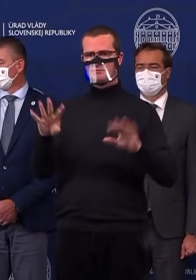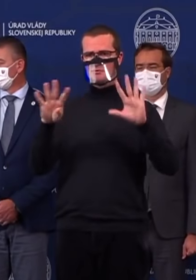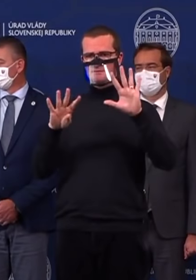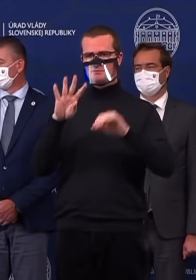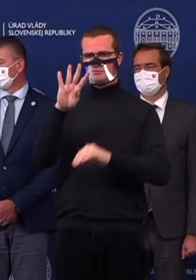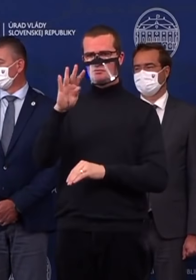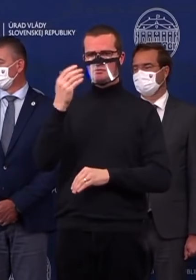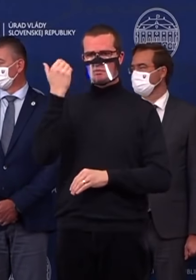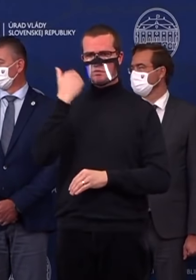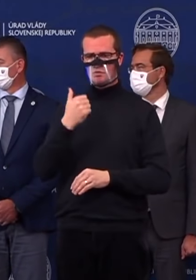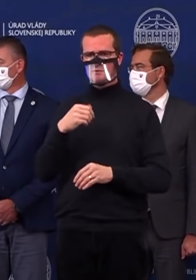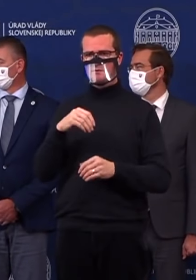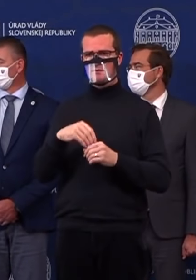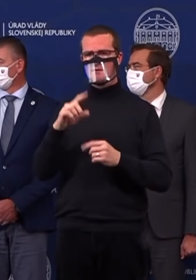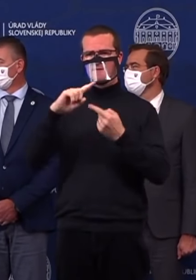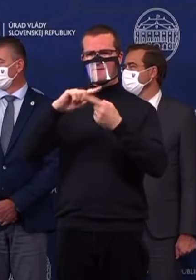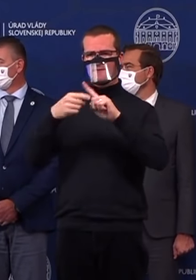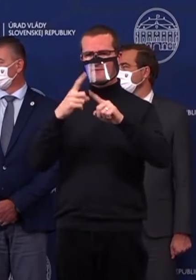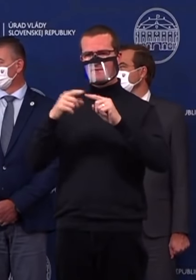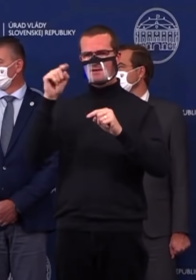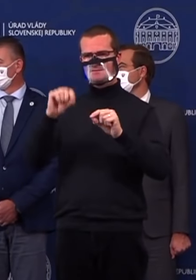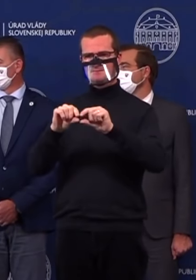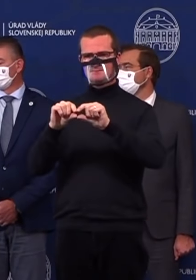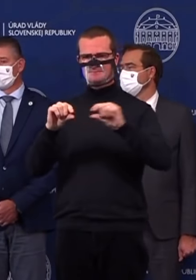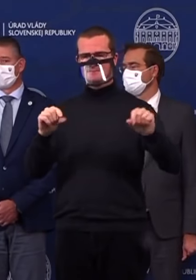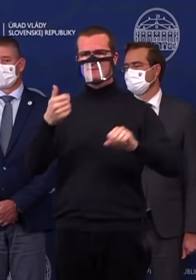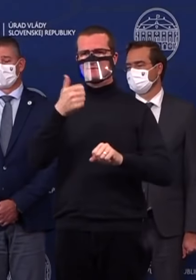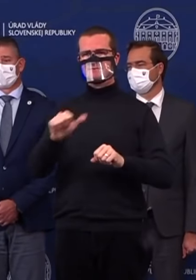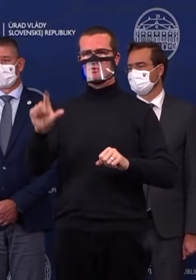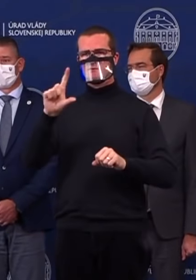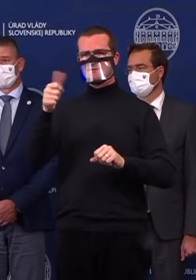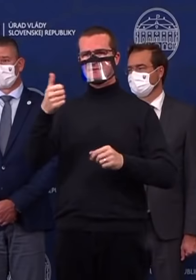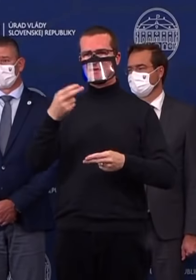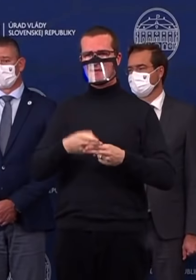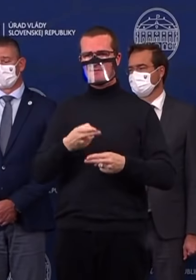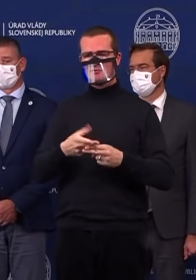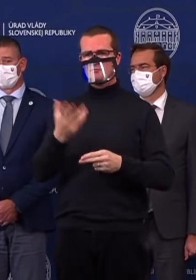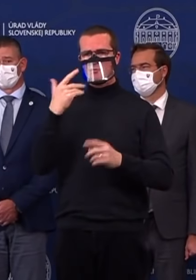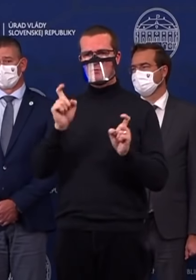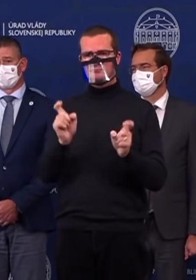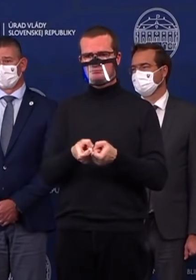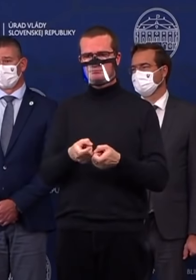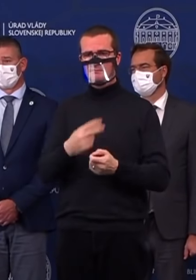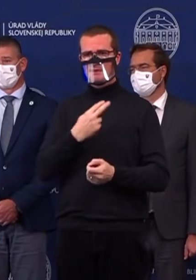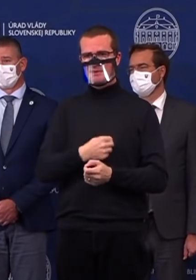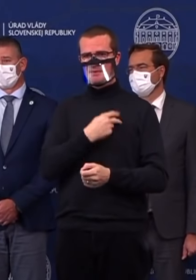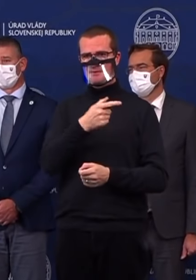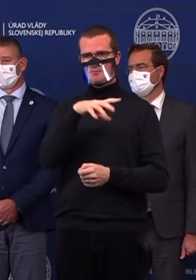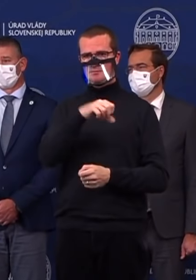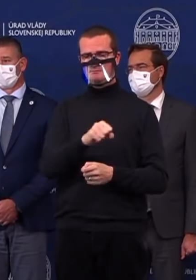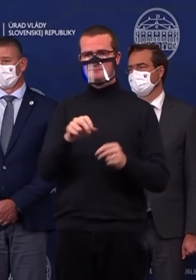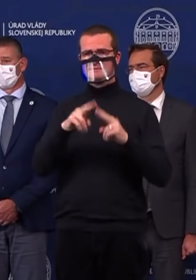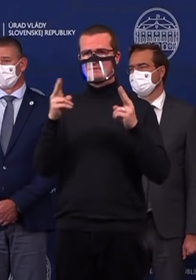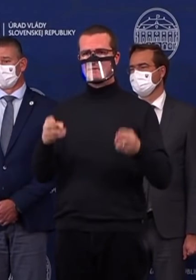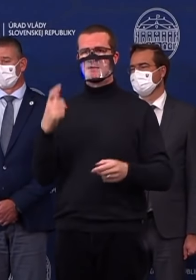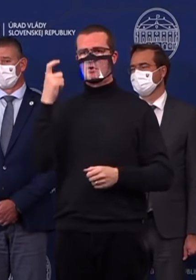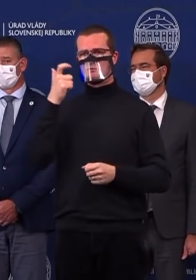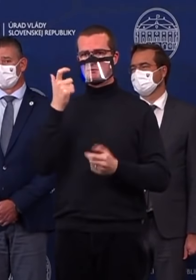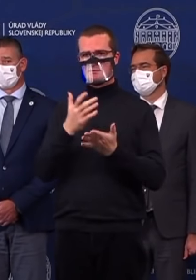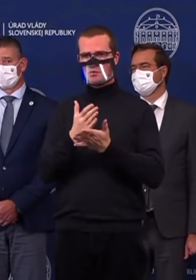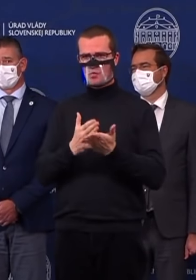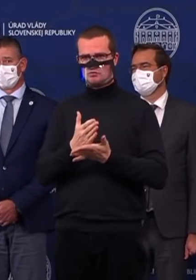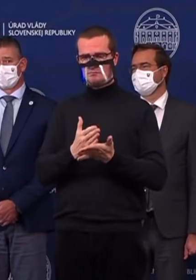5594 ľudí. To je taká hviezdička, do napísané, že 121 infekčných bolo identifikovaných v nemocniciach a v zariadeniach sociálnych služieb.